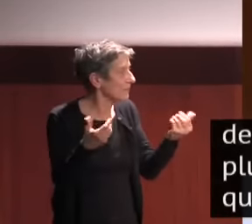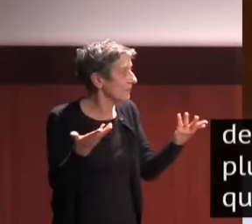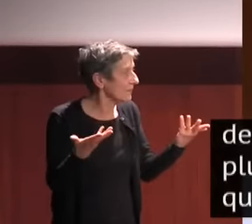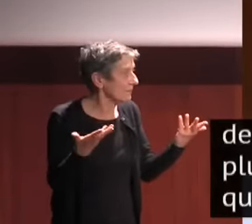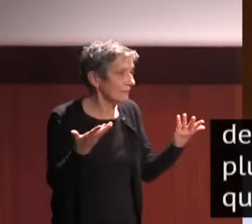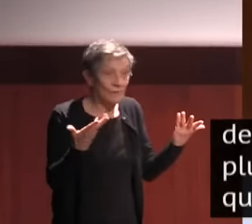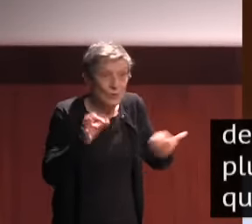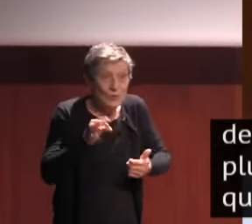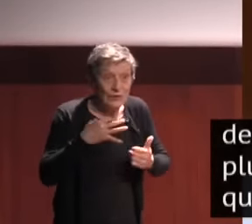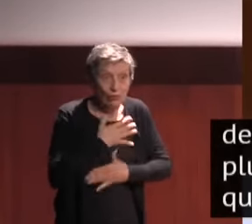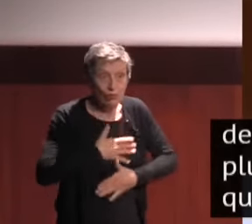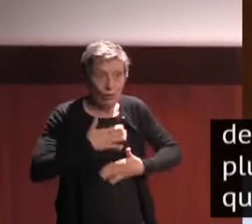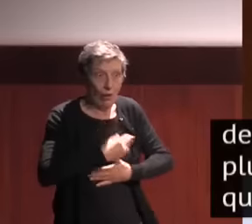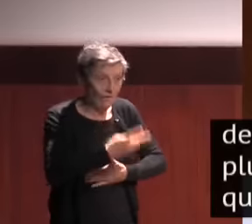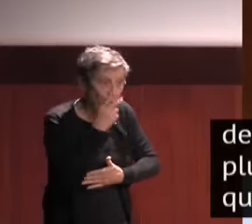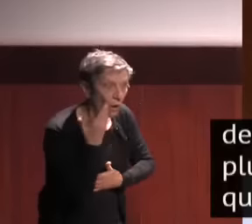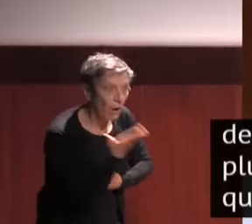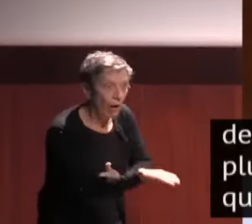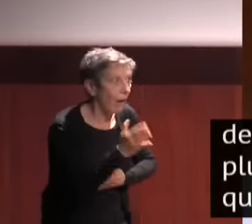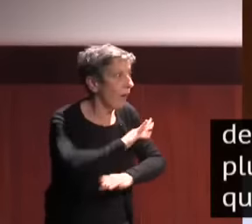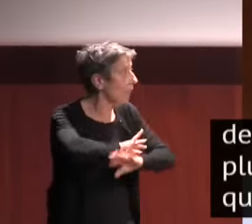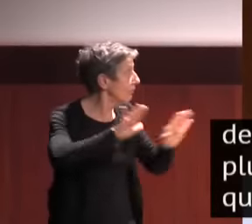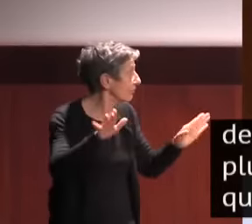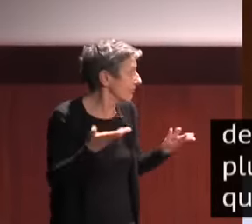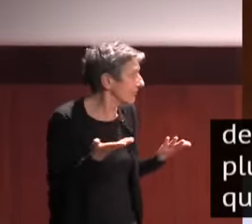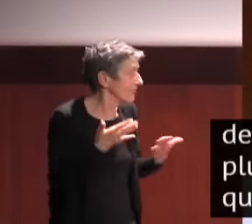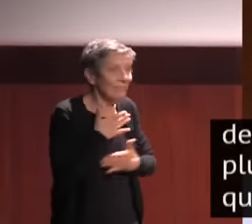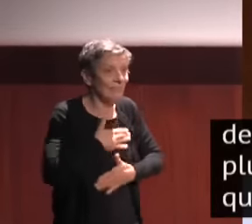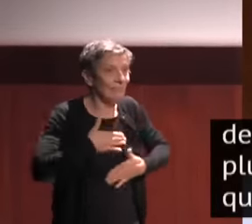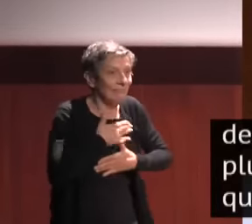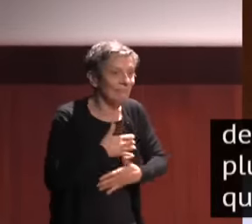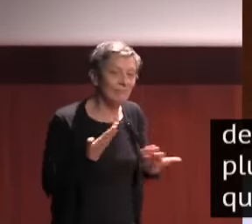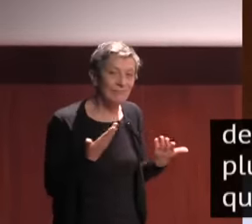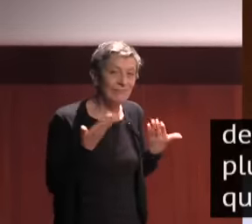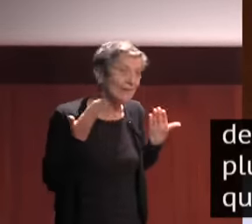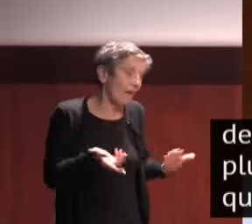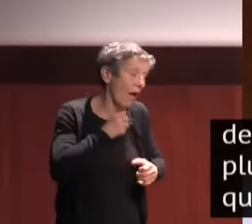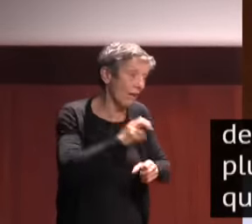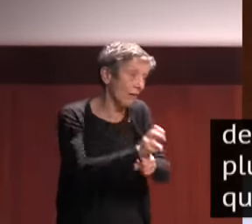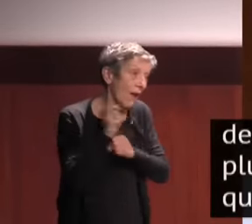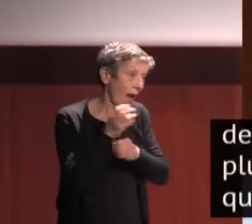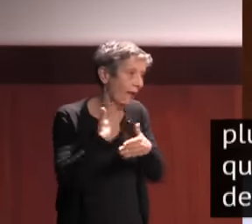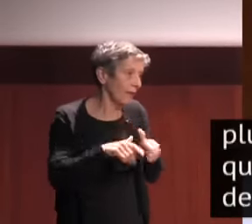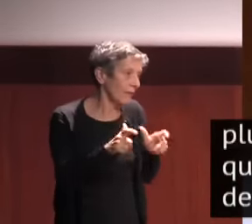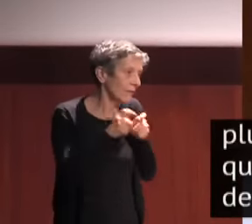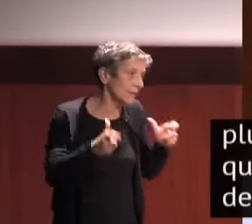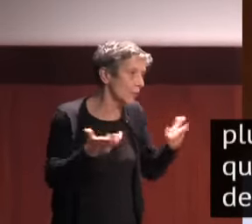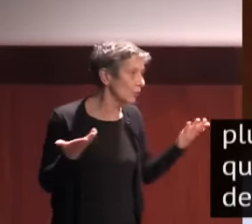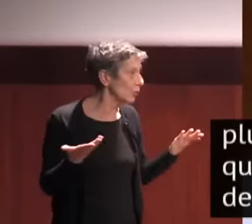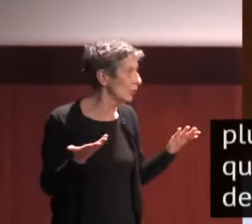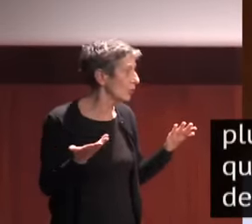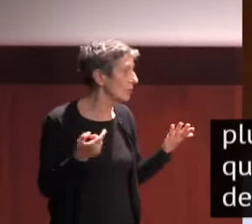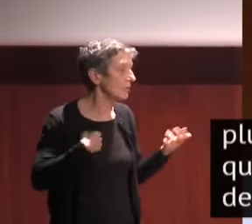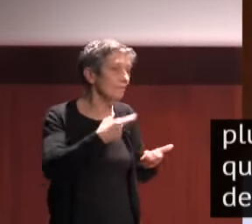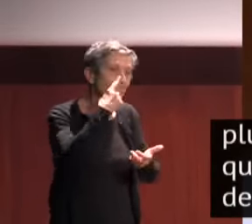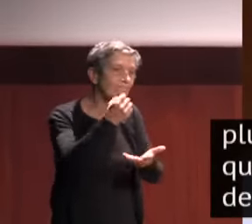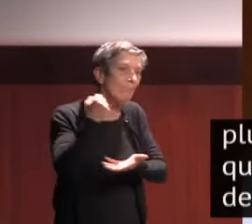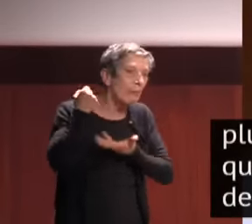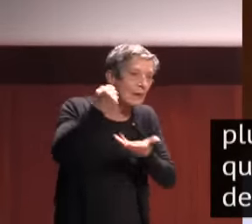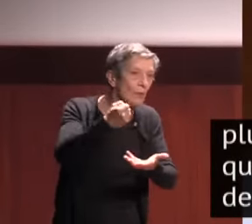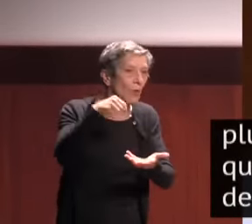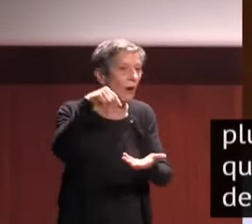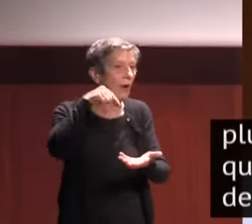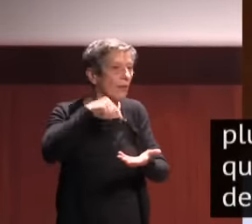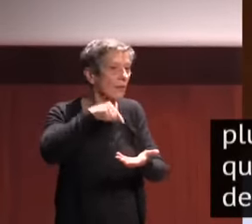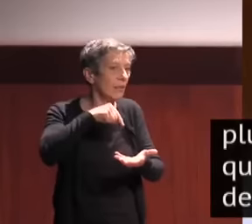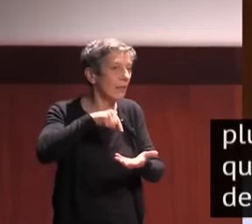une vraie joie en fait de voir ça. Et c'est un peu ce qu'on conserve à l'Institut. Et c'est pour ça que je pense que le patrimoine et de